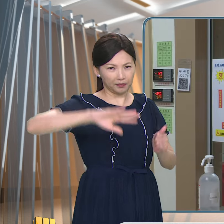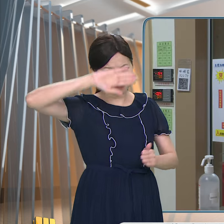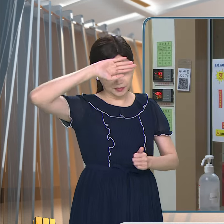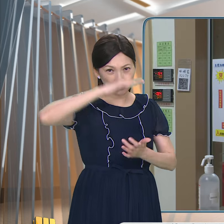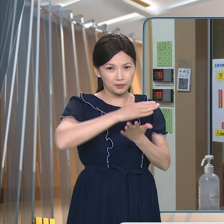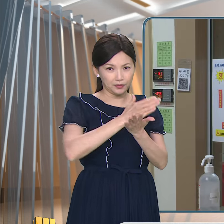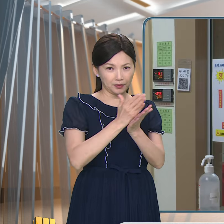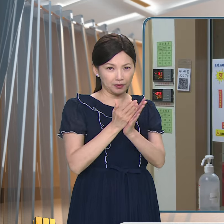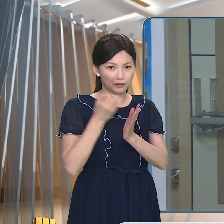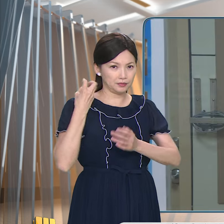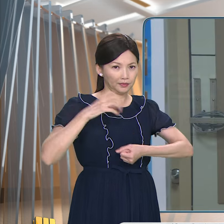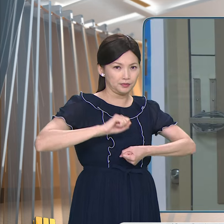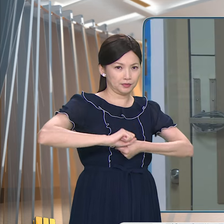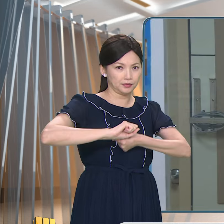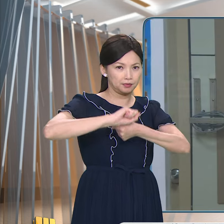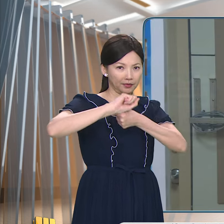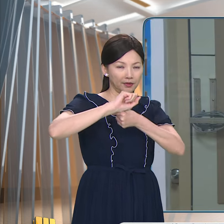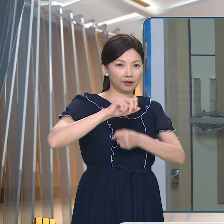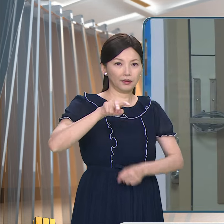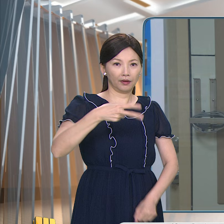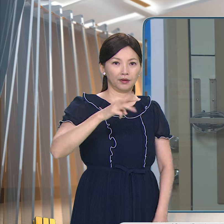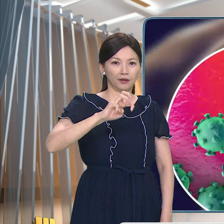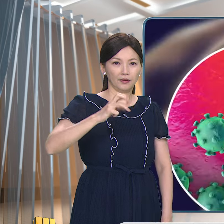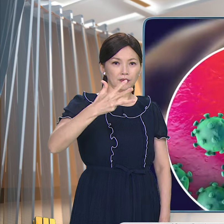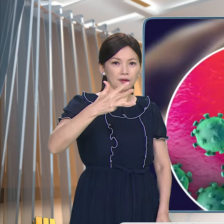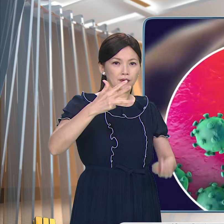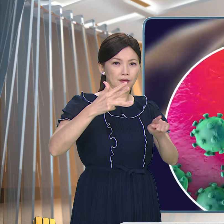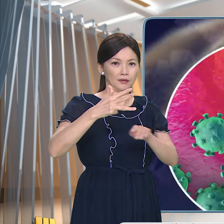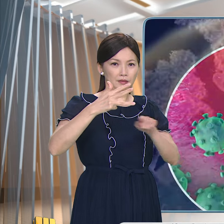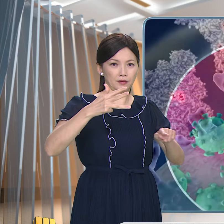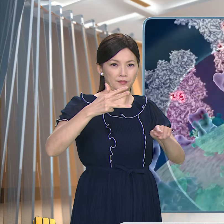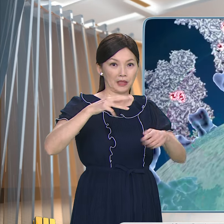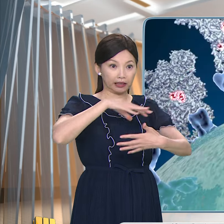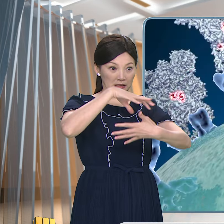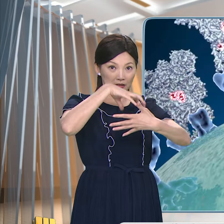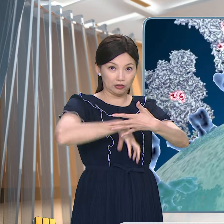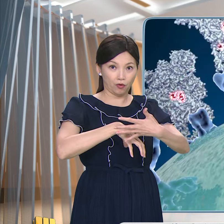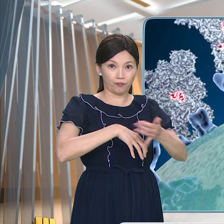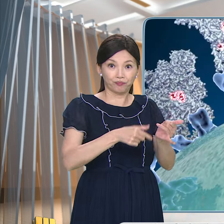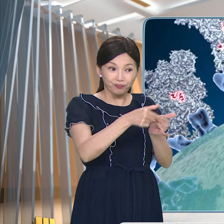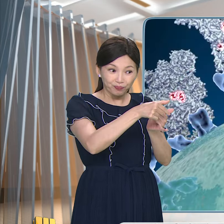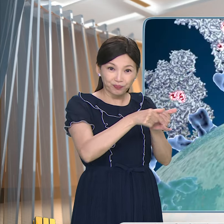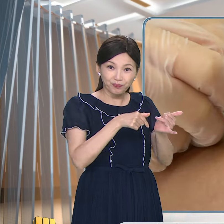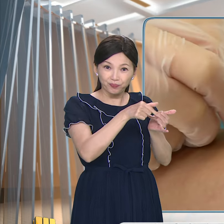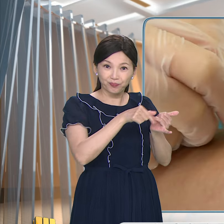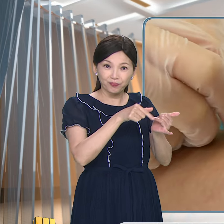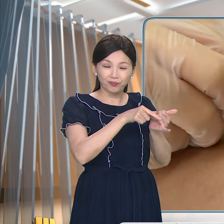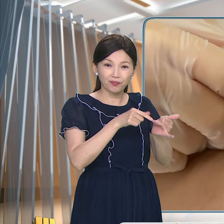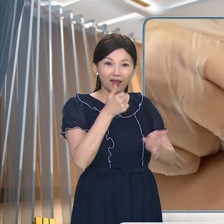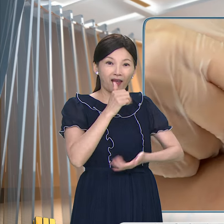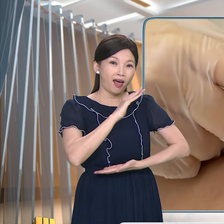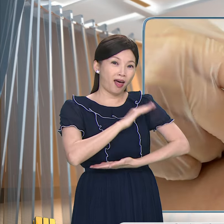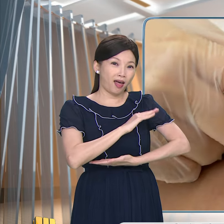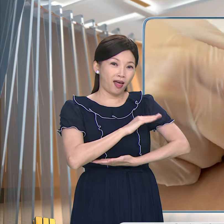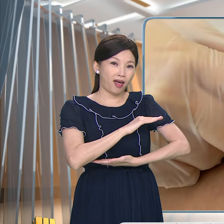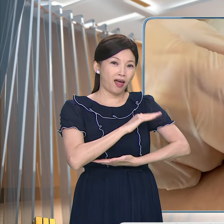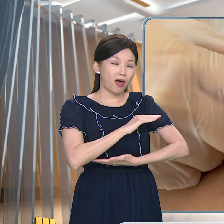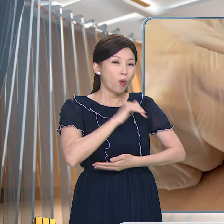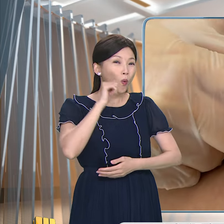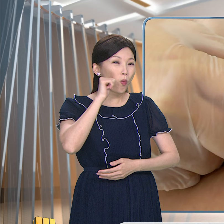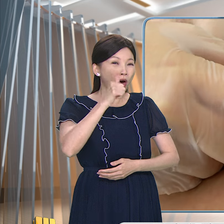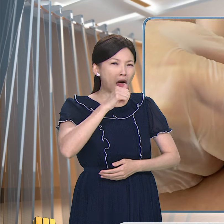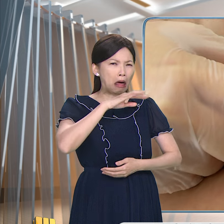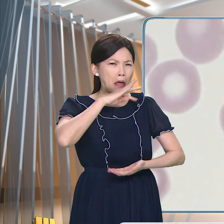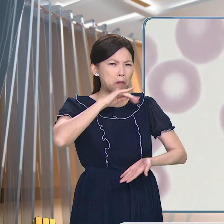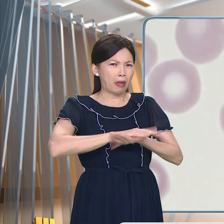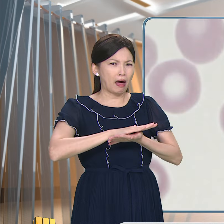增238例本土的并发症，其中年纪最小的是中部，